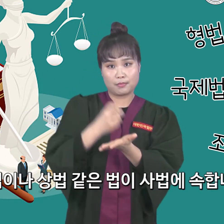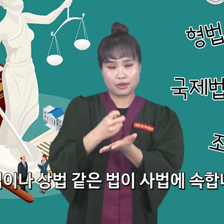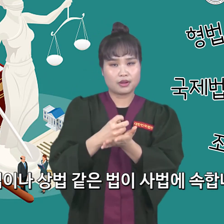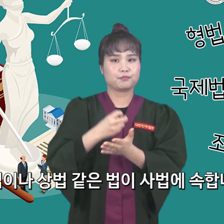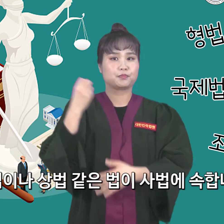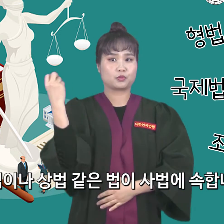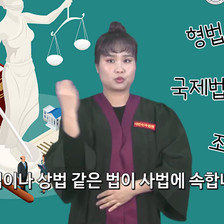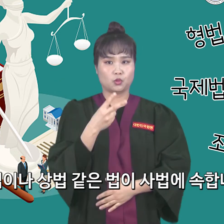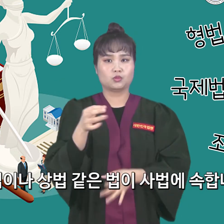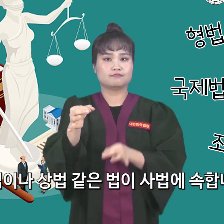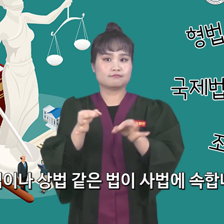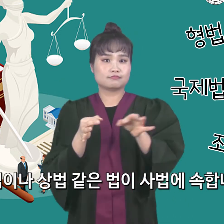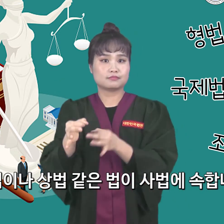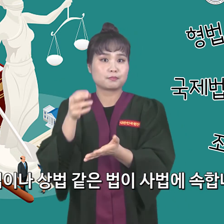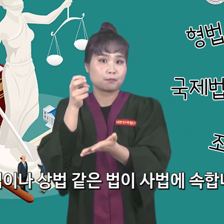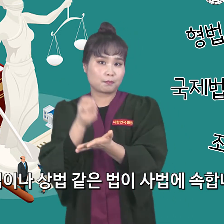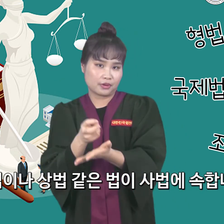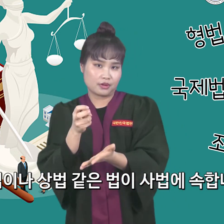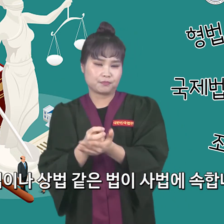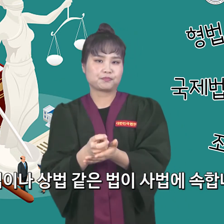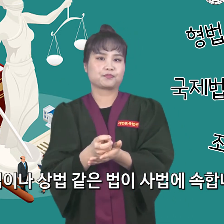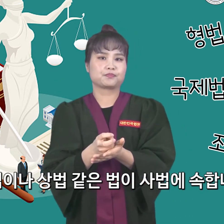민법이나 상법 같은 법이 사법에 속합니다.